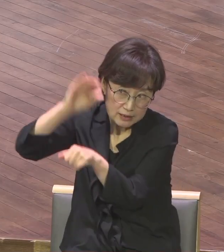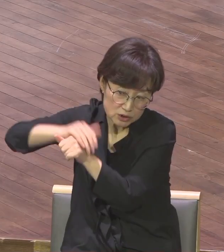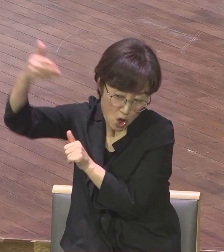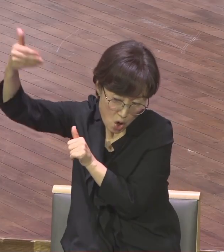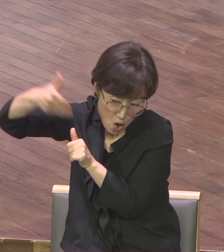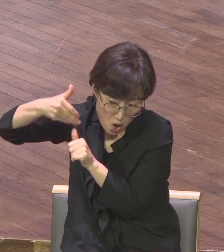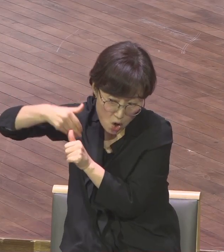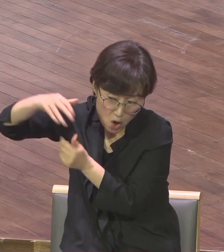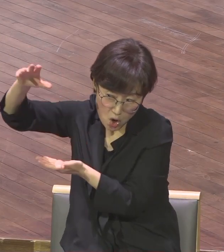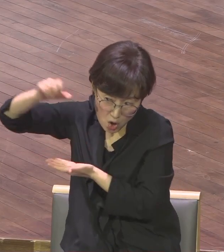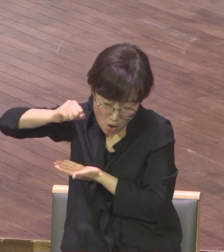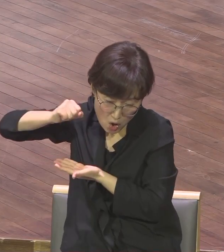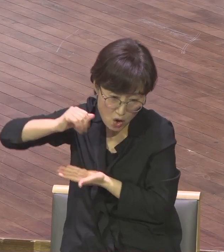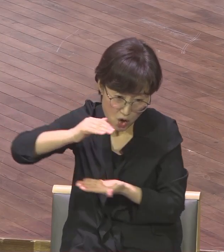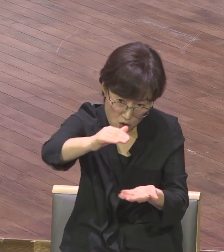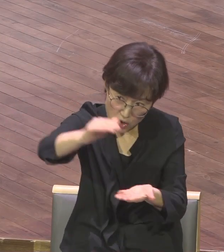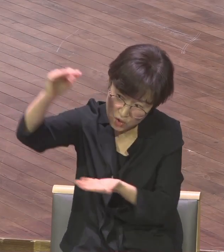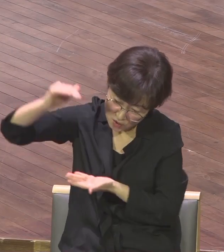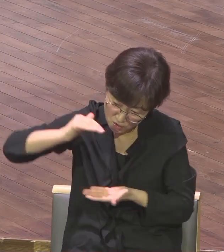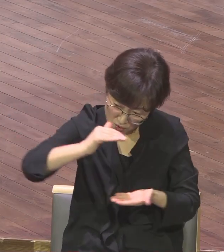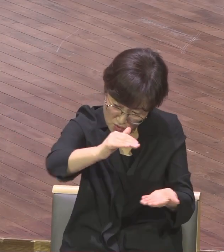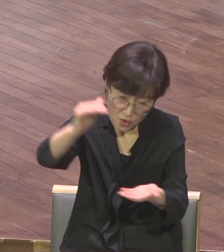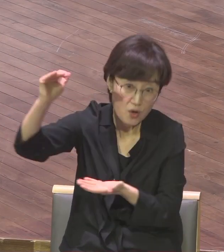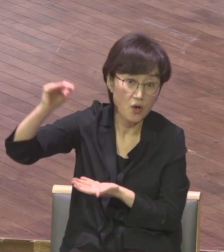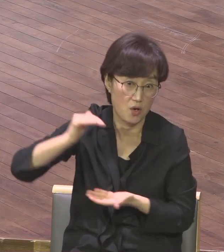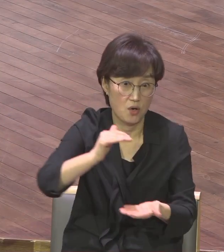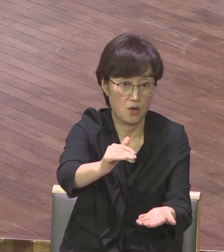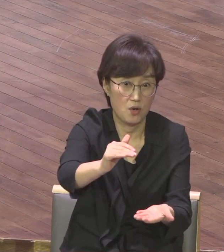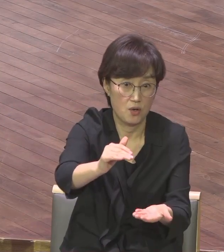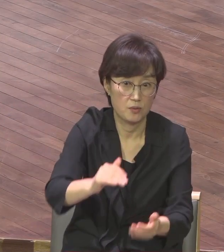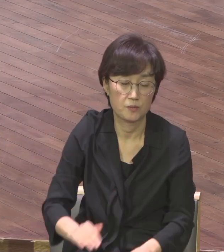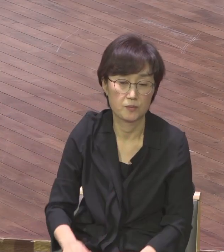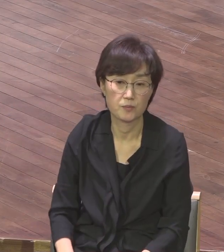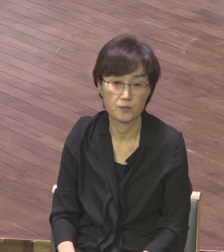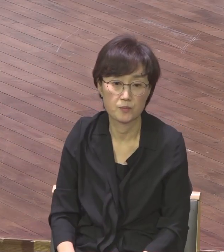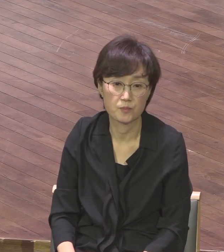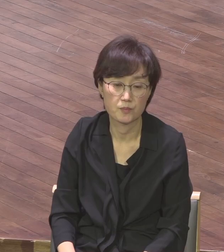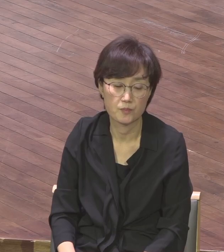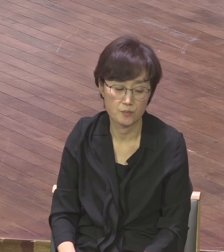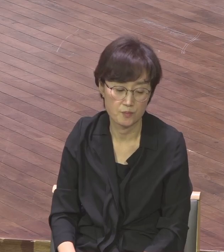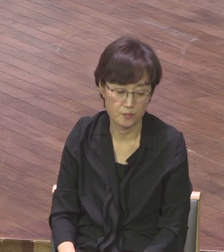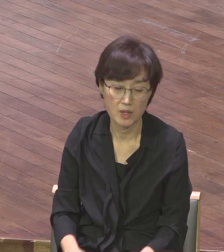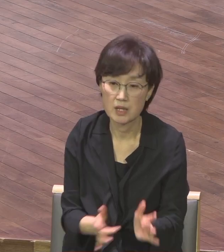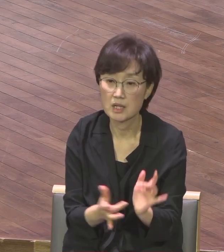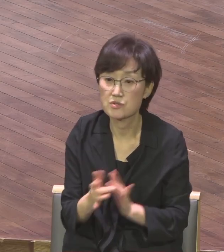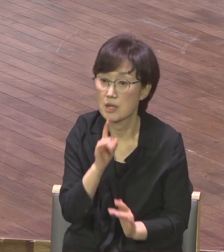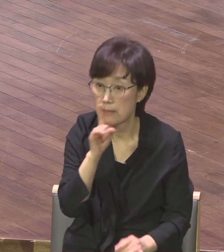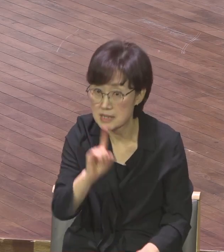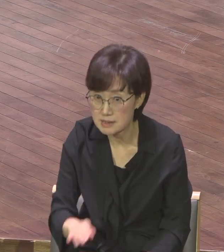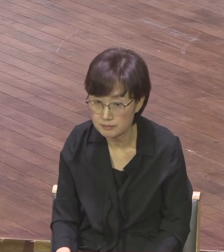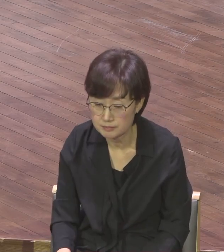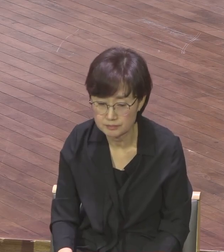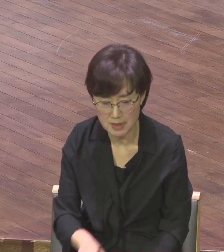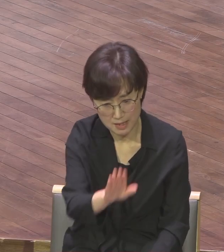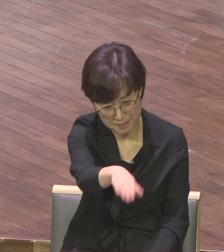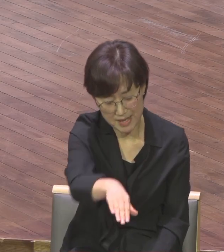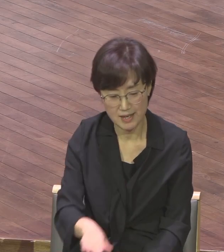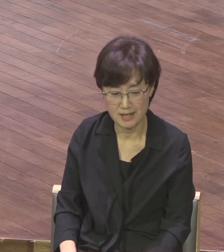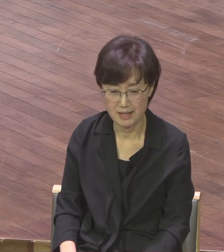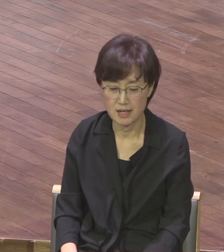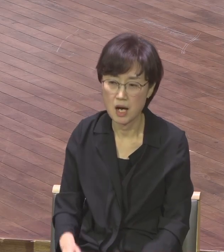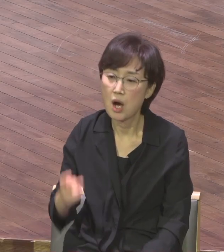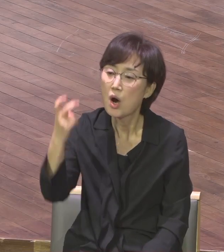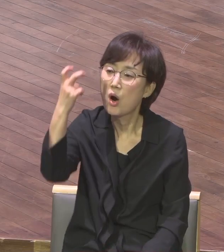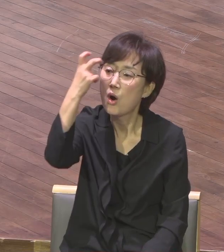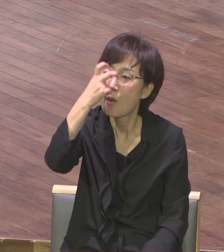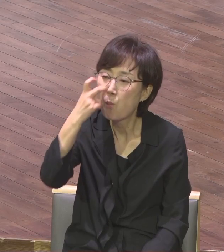상황에 맞는 말씀. 요한복음 14장 26절에 예수님께서 제자들에게 이렇게 말씀하십니다. 보혜사 곧